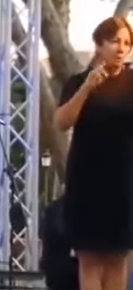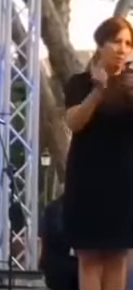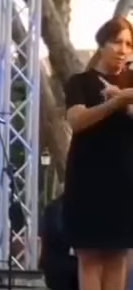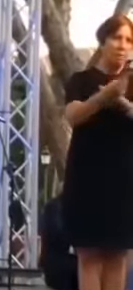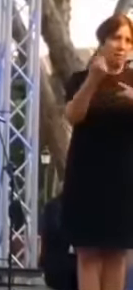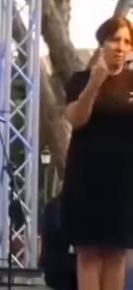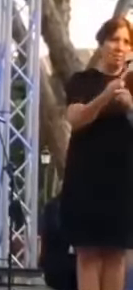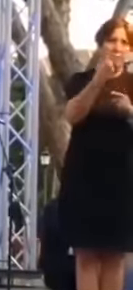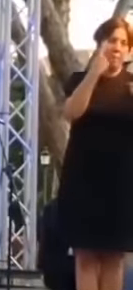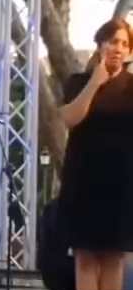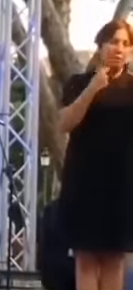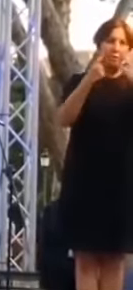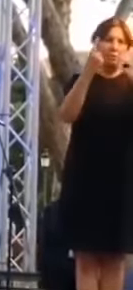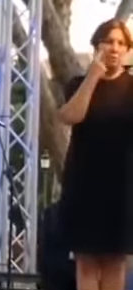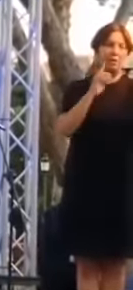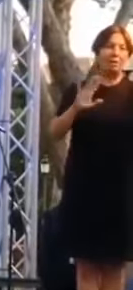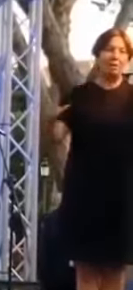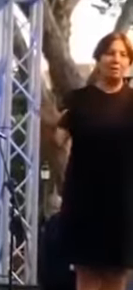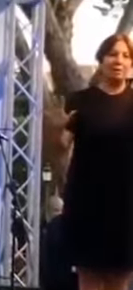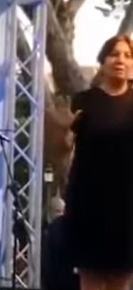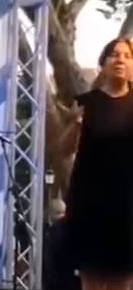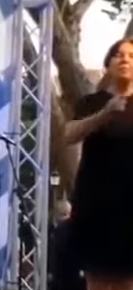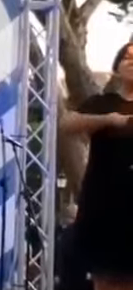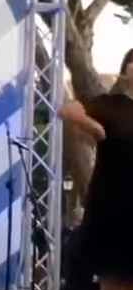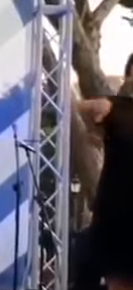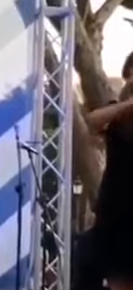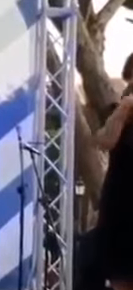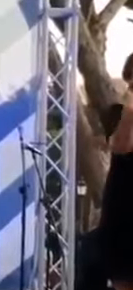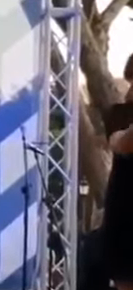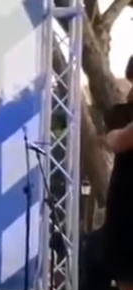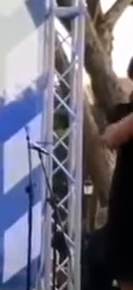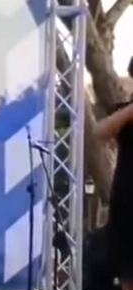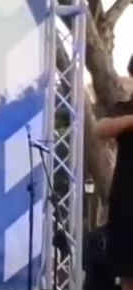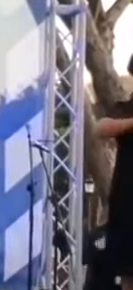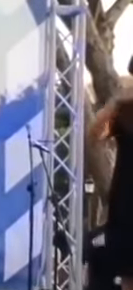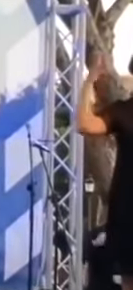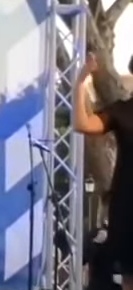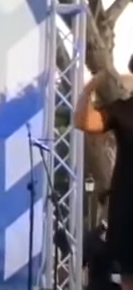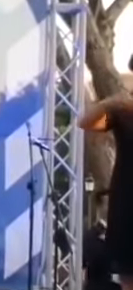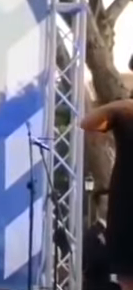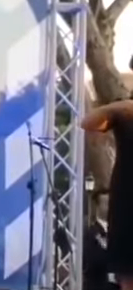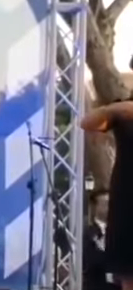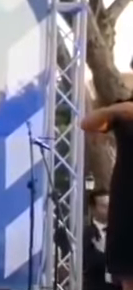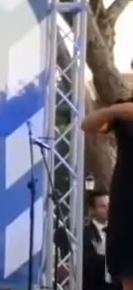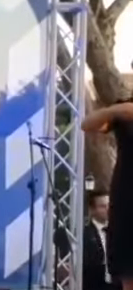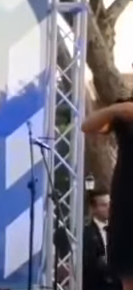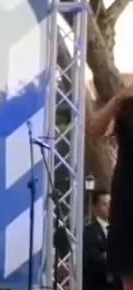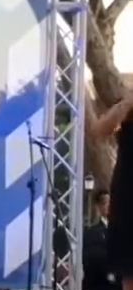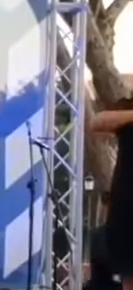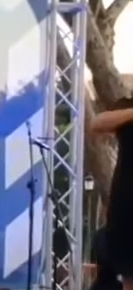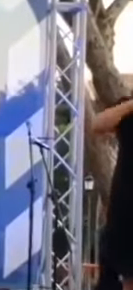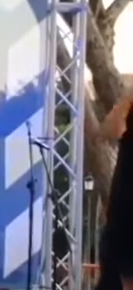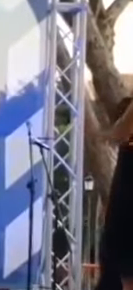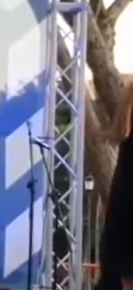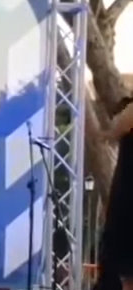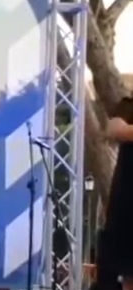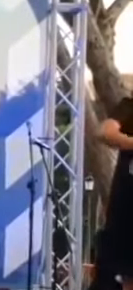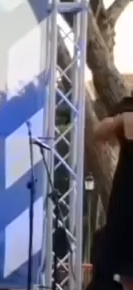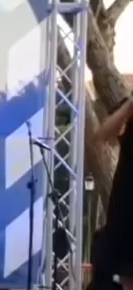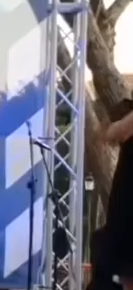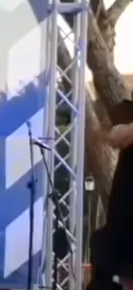piangere. Viene da piangere. E allora noi dobbiamo rimanere concentrati. A settembre si vota